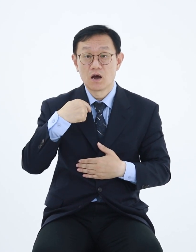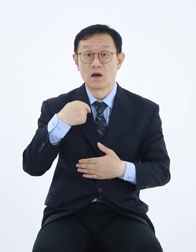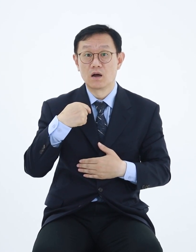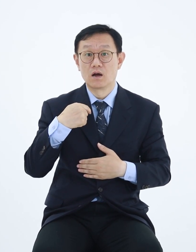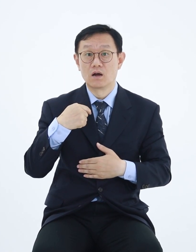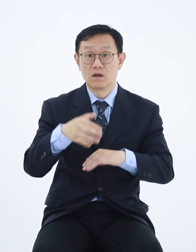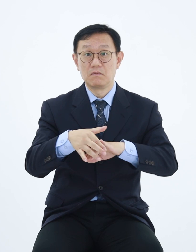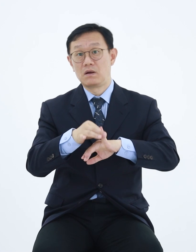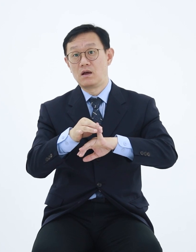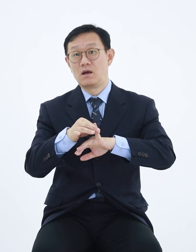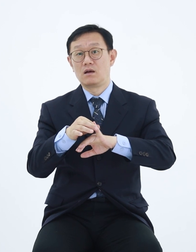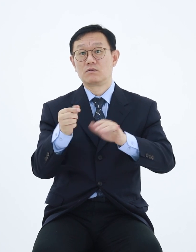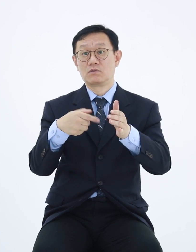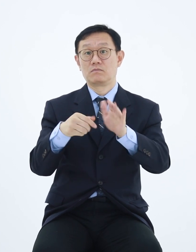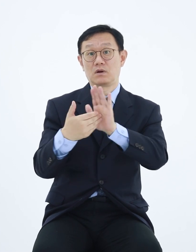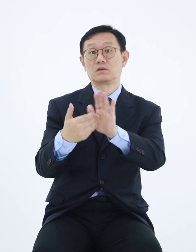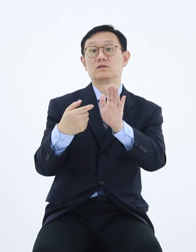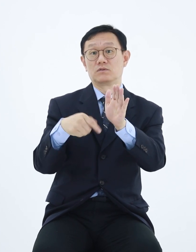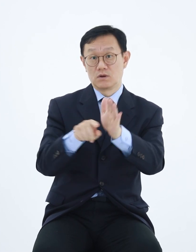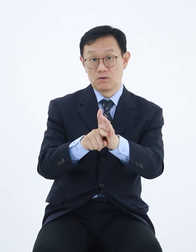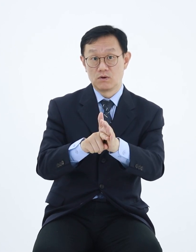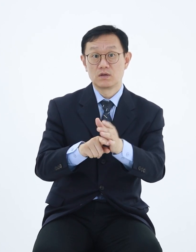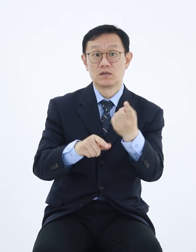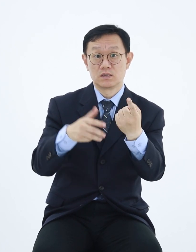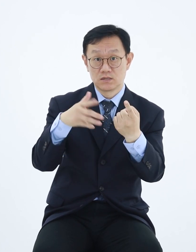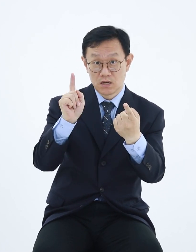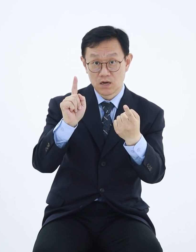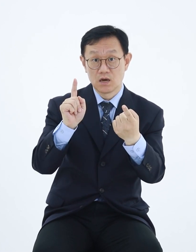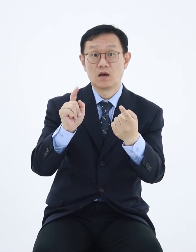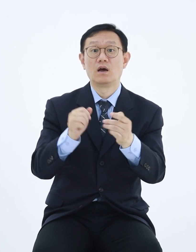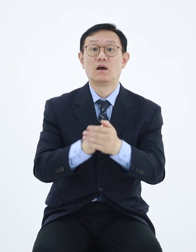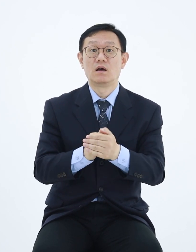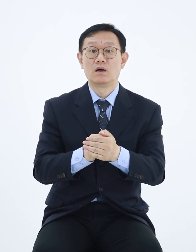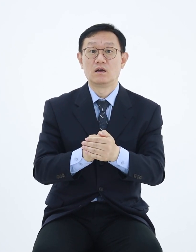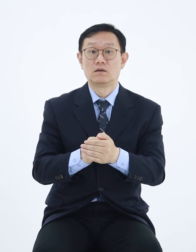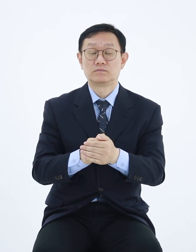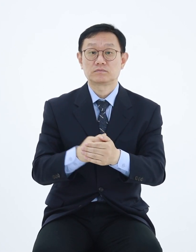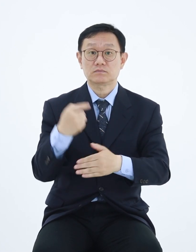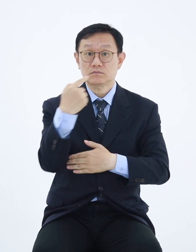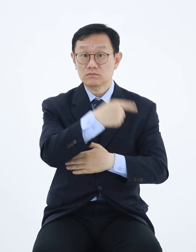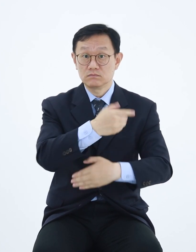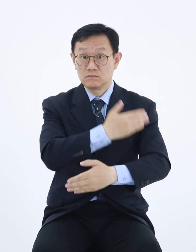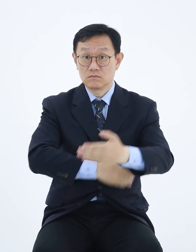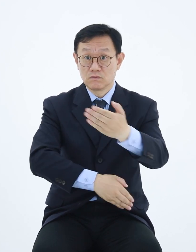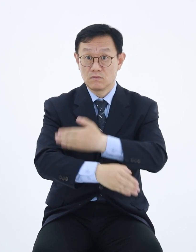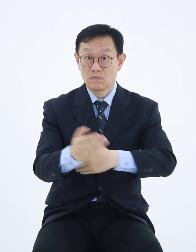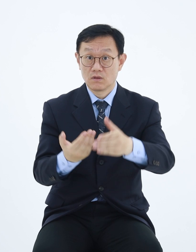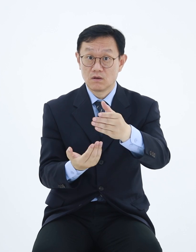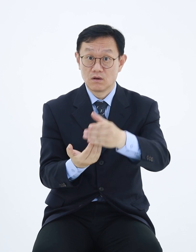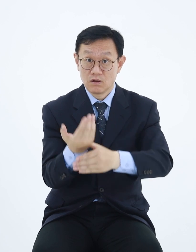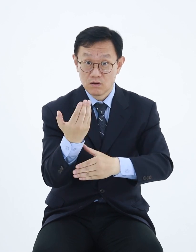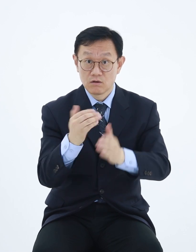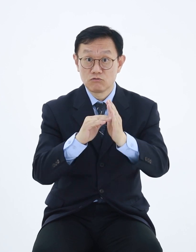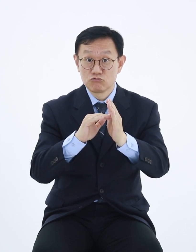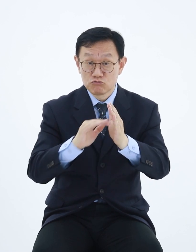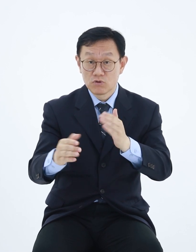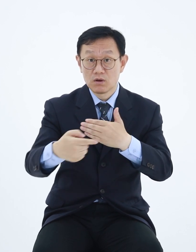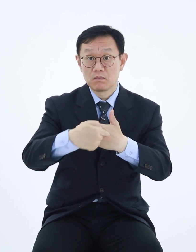방지, 1차 예방하고 일단 손상이 발생했을 때는 신체적, 심리적 및 사회적으로